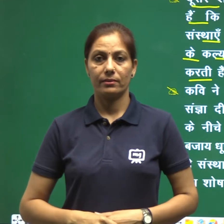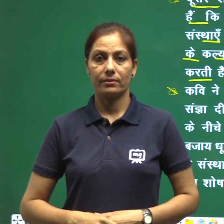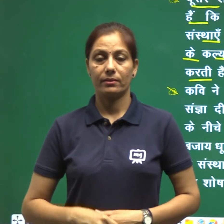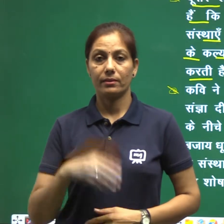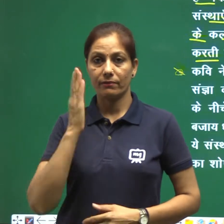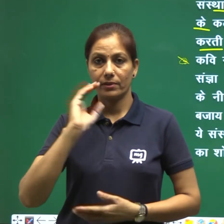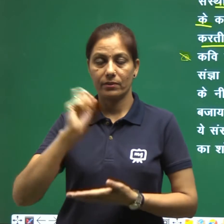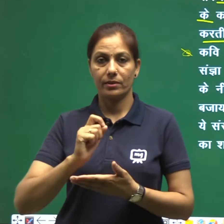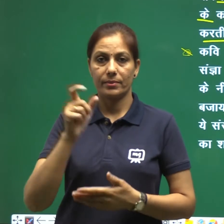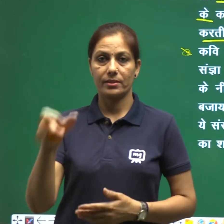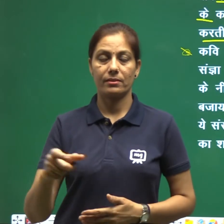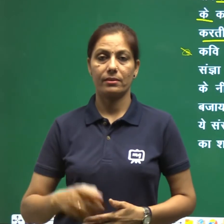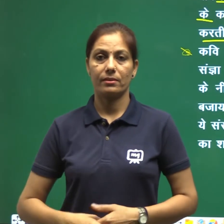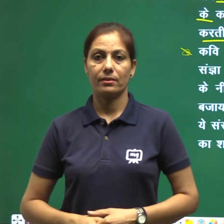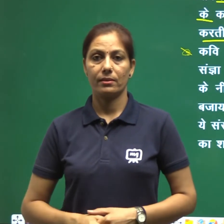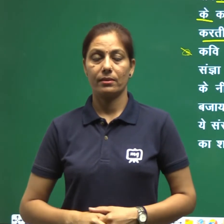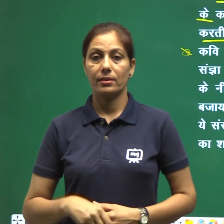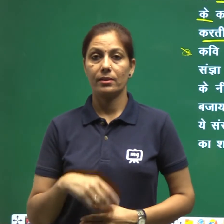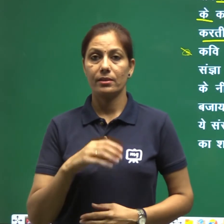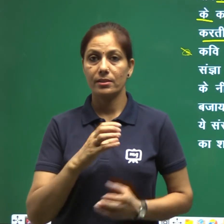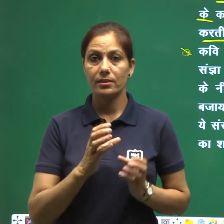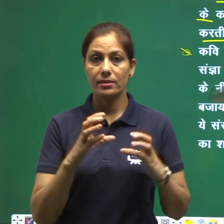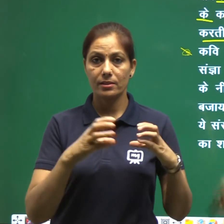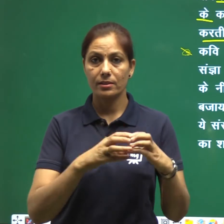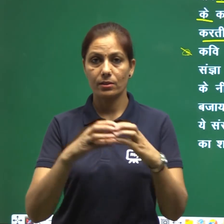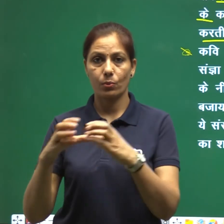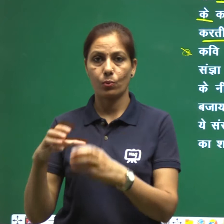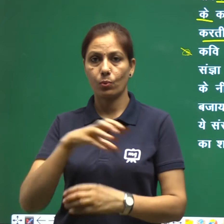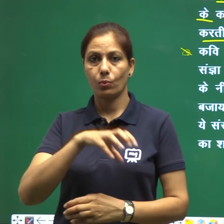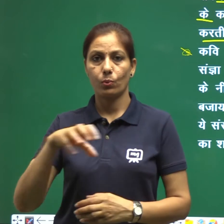कवि ने इन संस्थाओं को